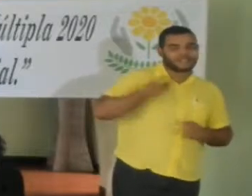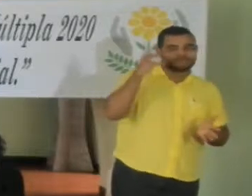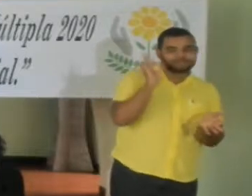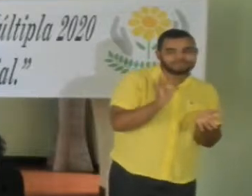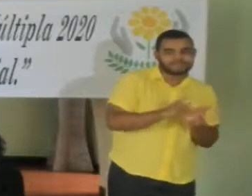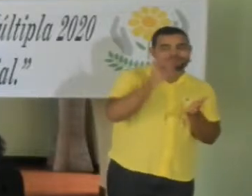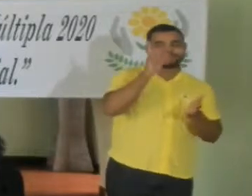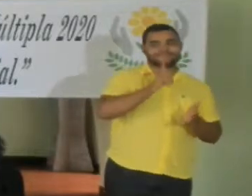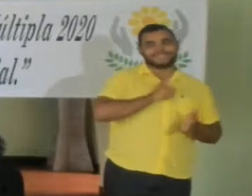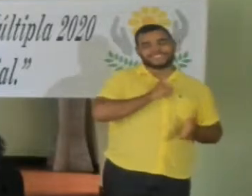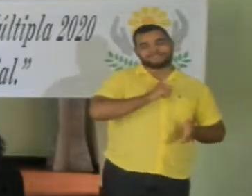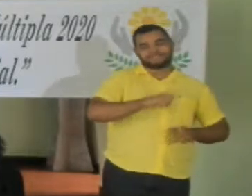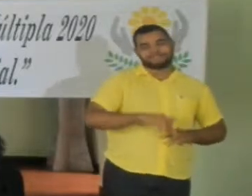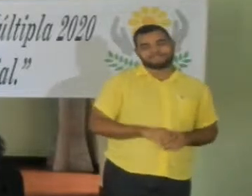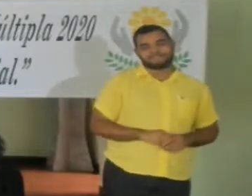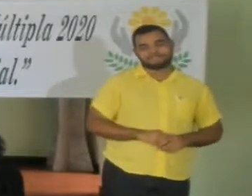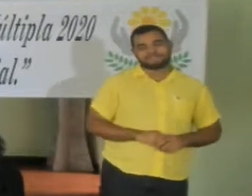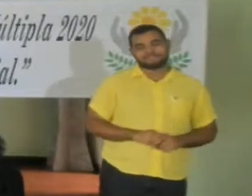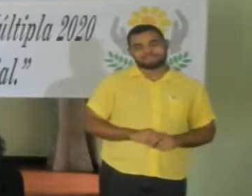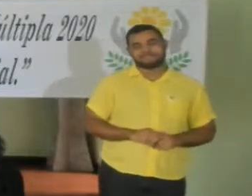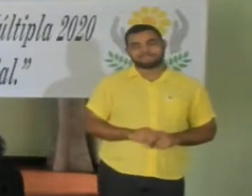real.